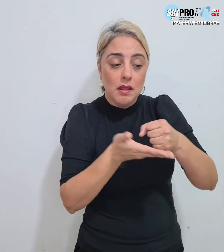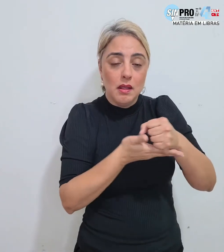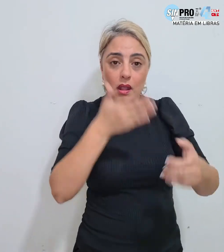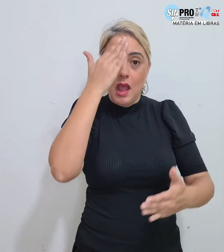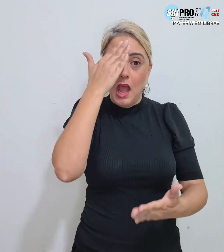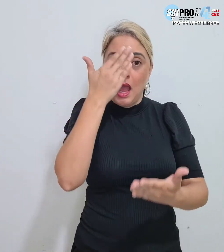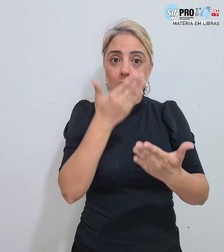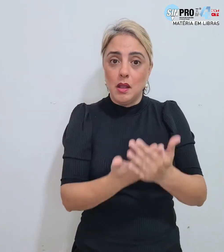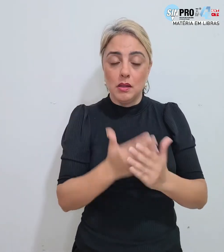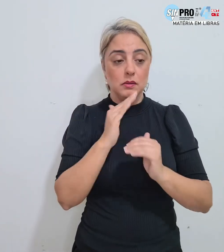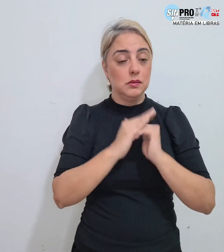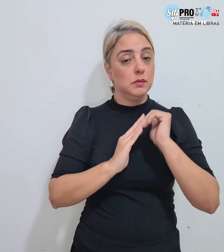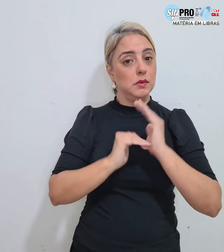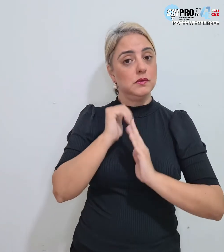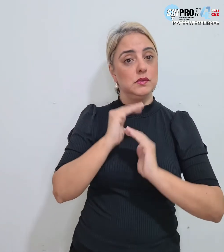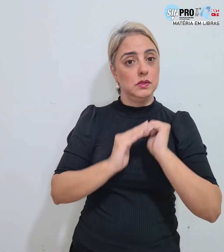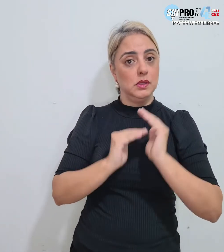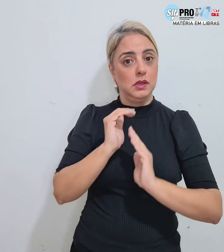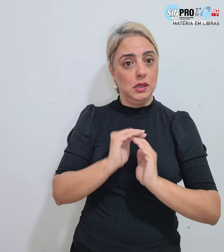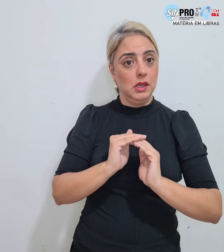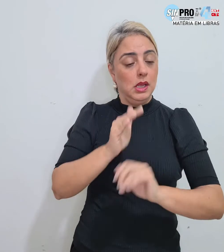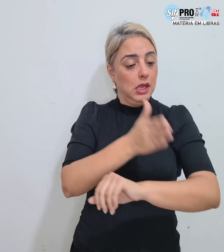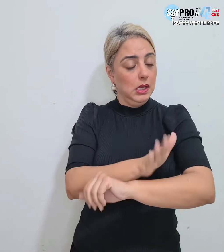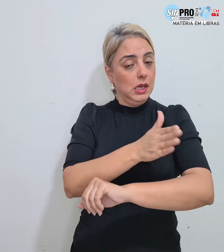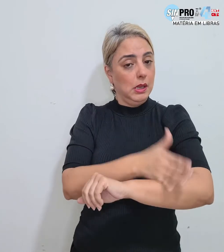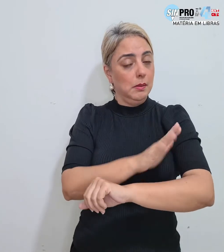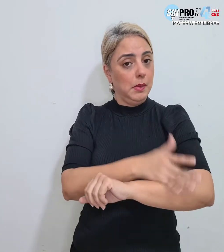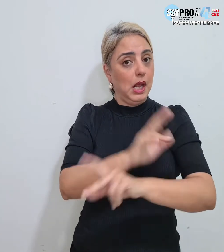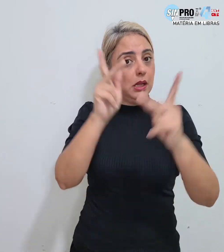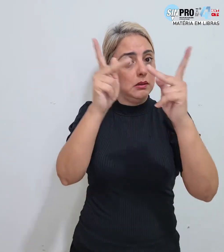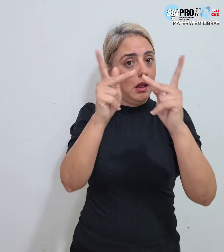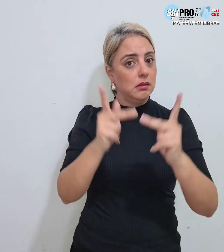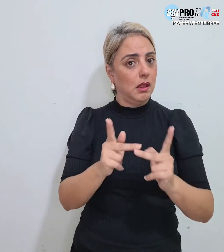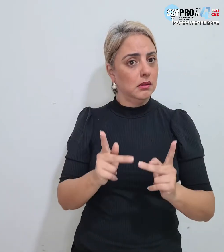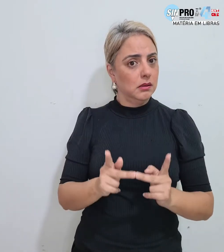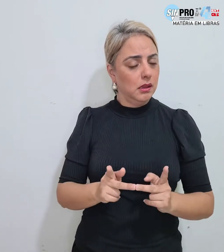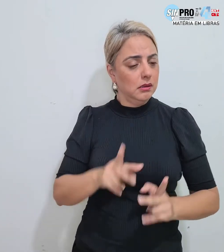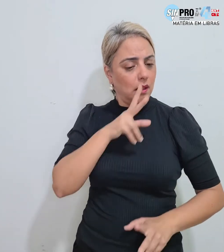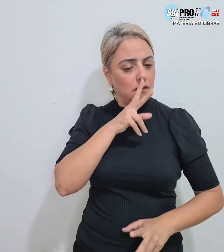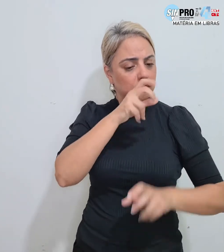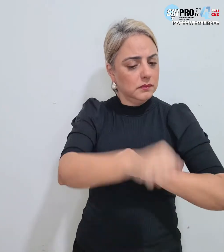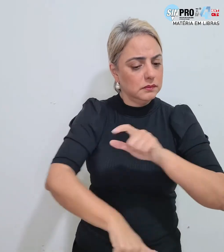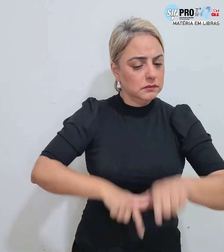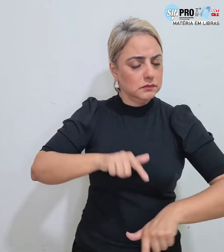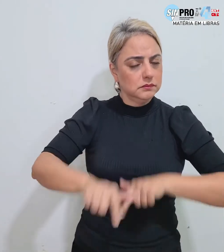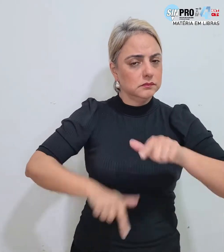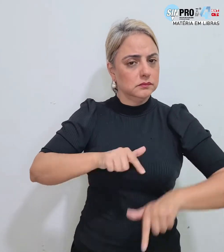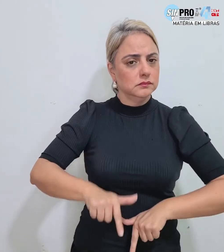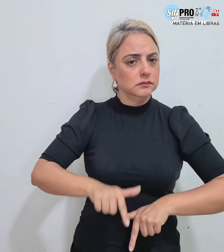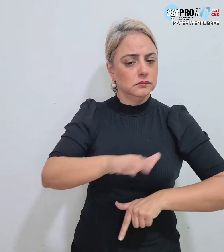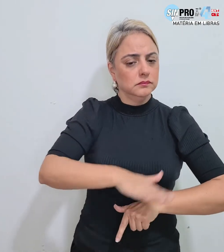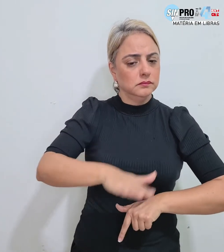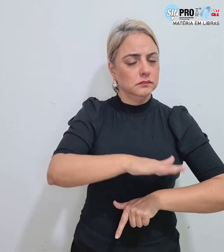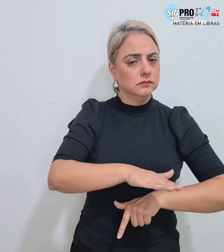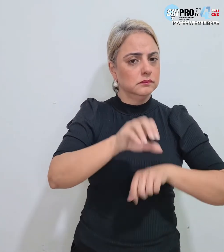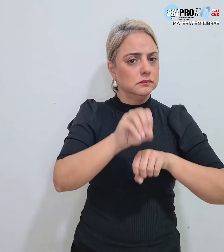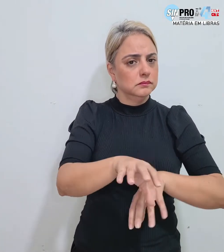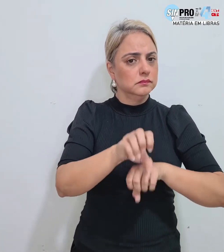a confiança no profissionalismo e na prática pedagógica da força de trabalho do setor de educação.